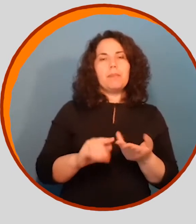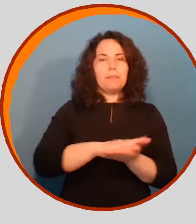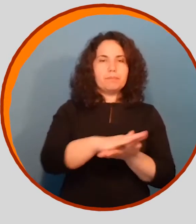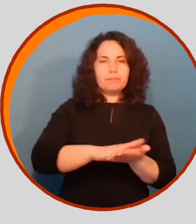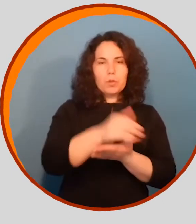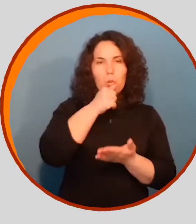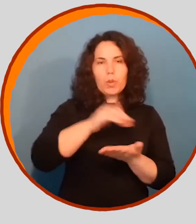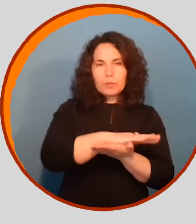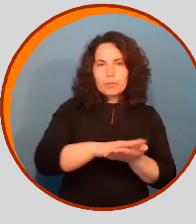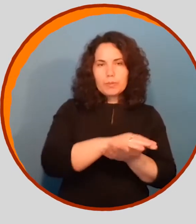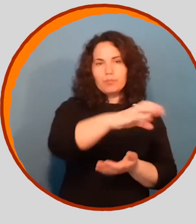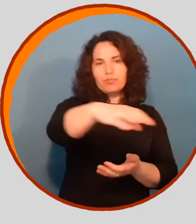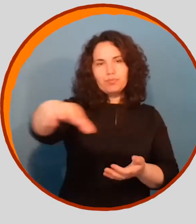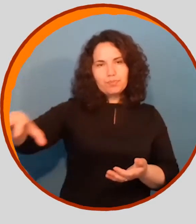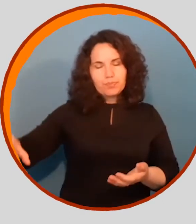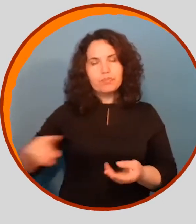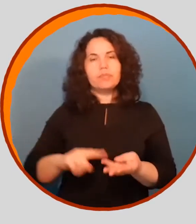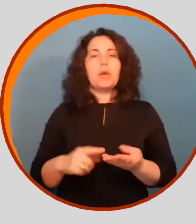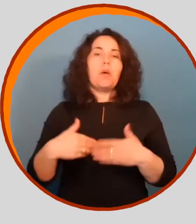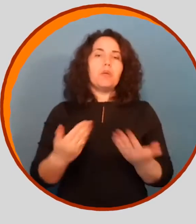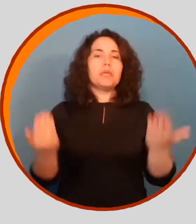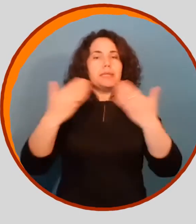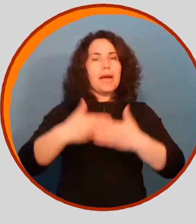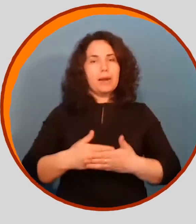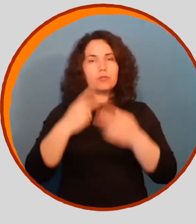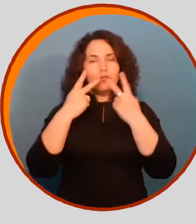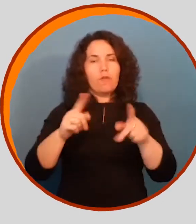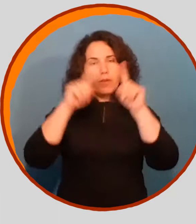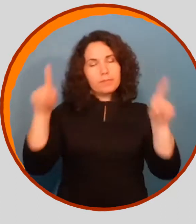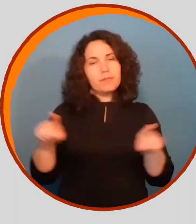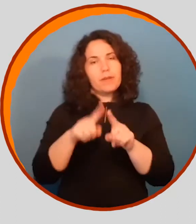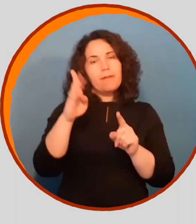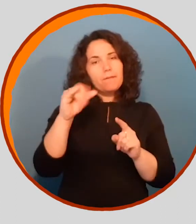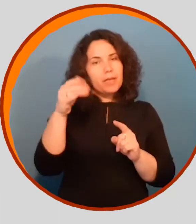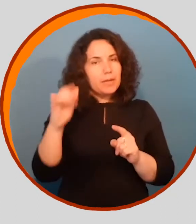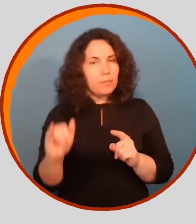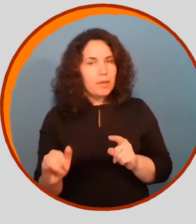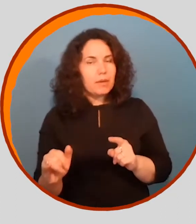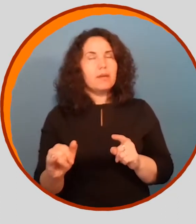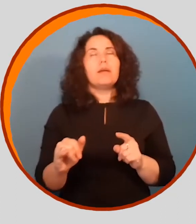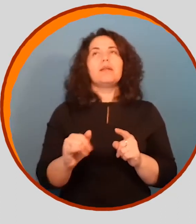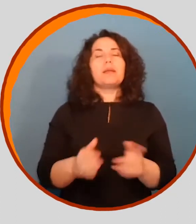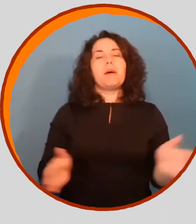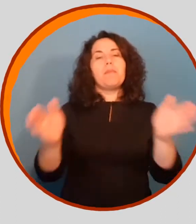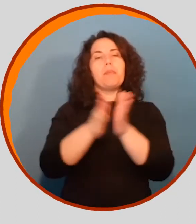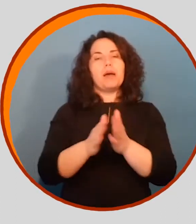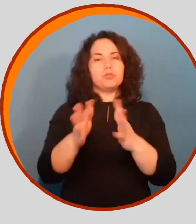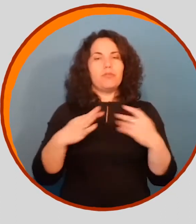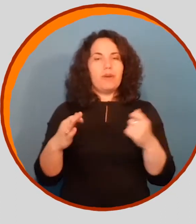mund të jetë darka e filmave ose serialeve, pra çdo familje mund të ketë orarin që shef filmin apo